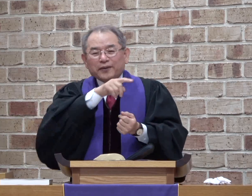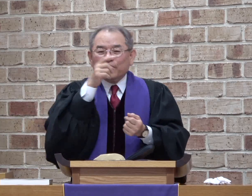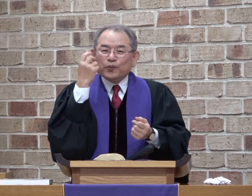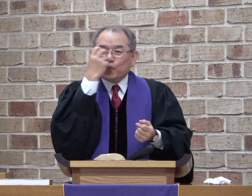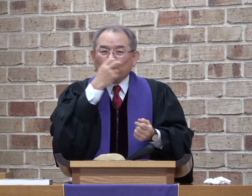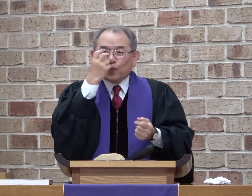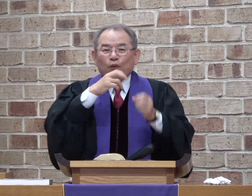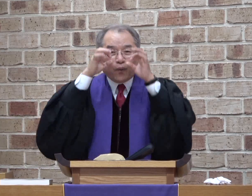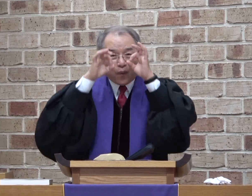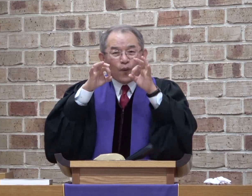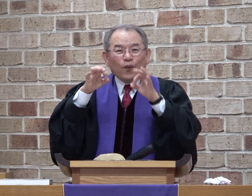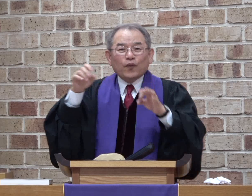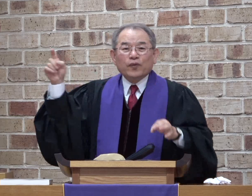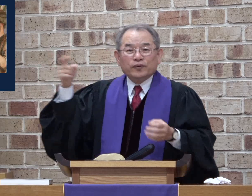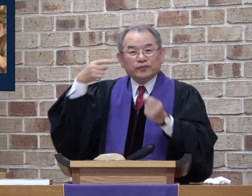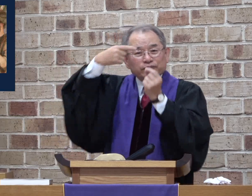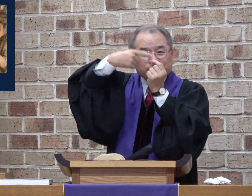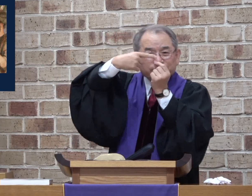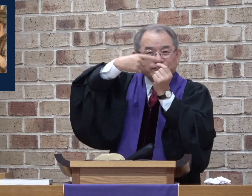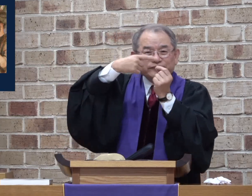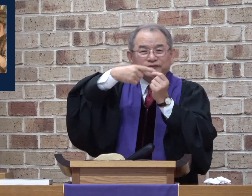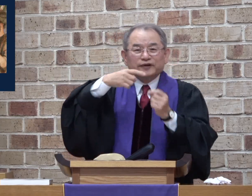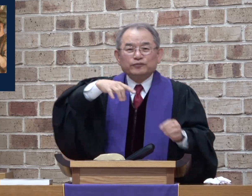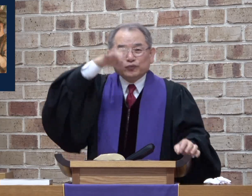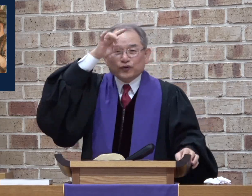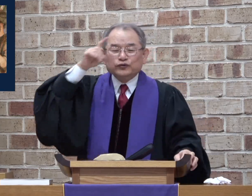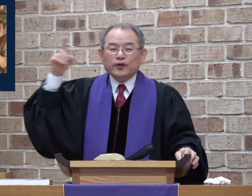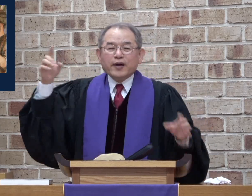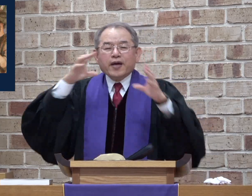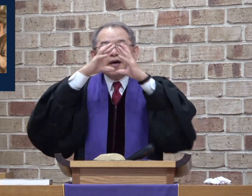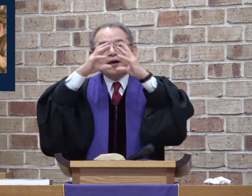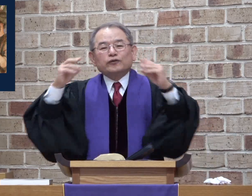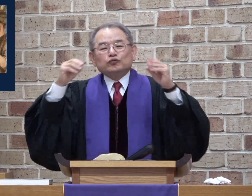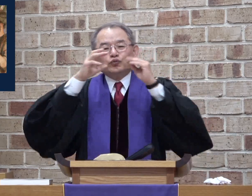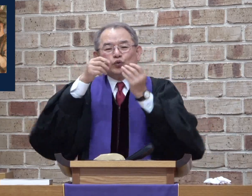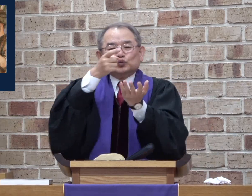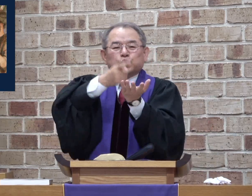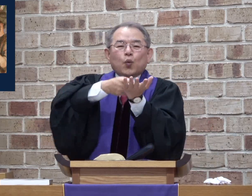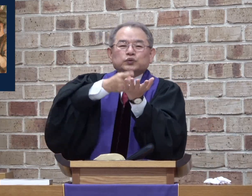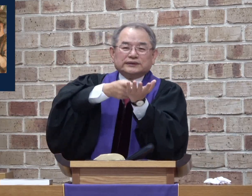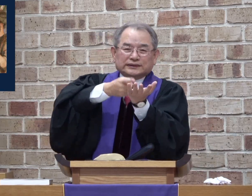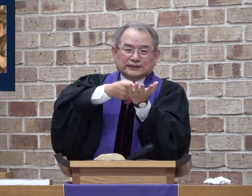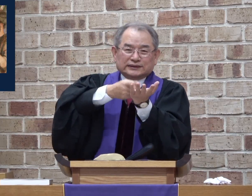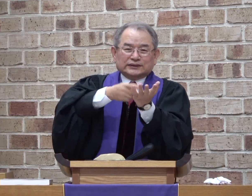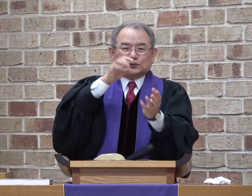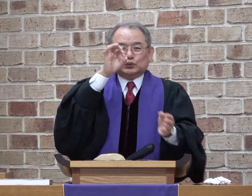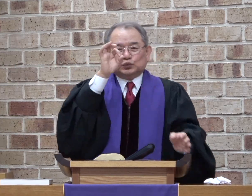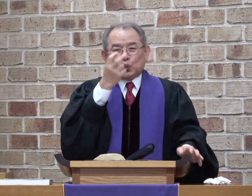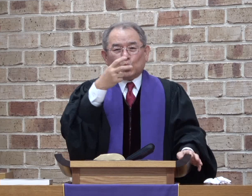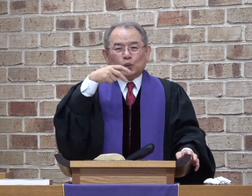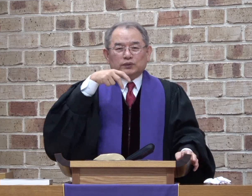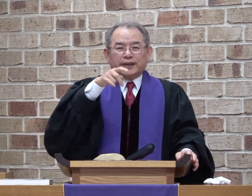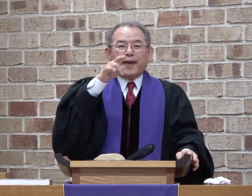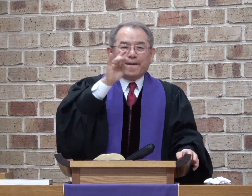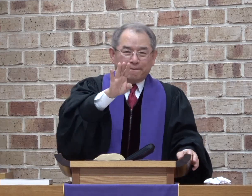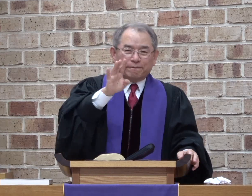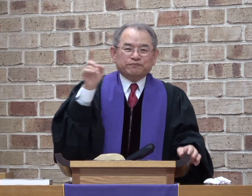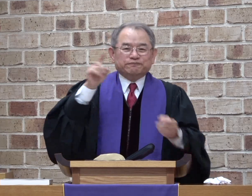흡사한 내용입니다. 먼저 애굽의 총리 요셉에 대한